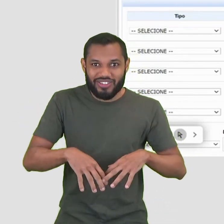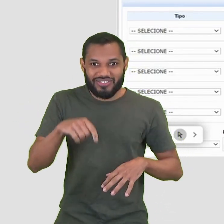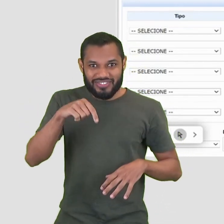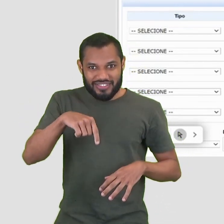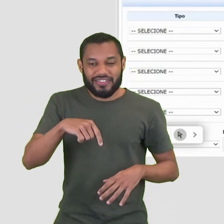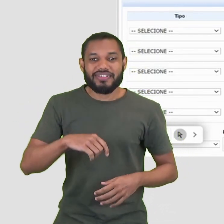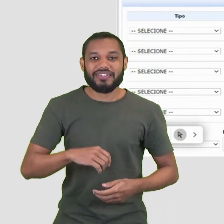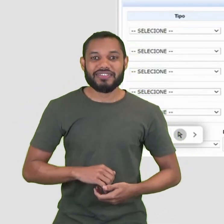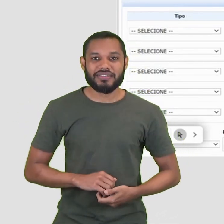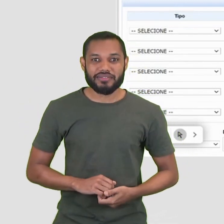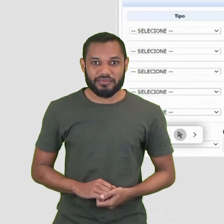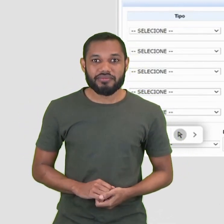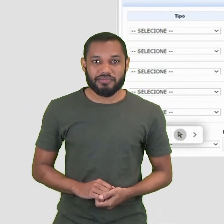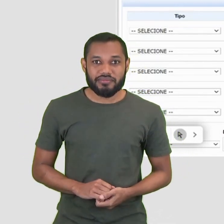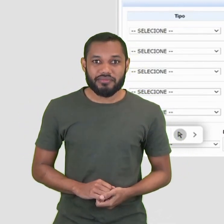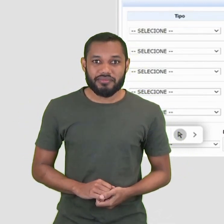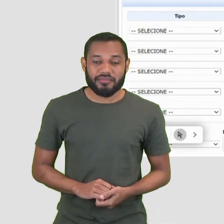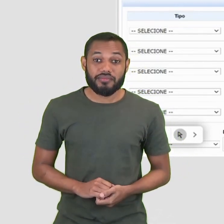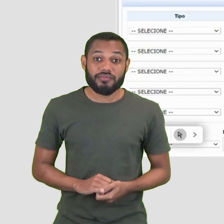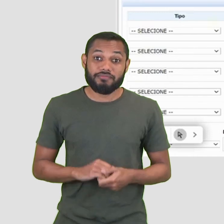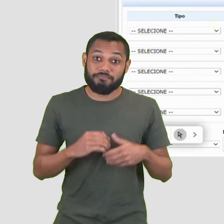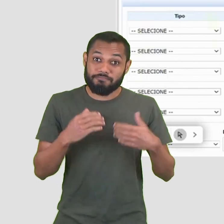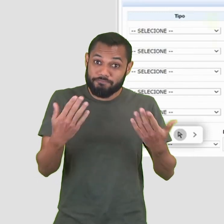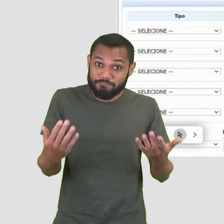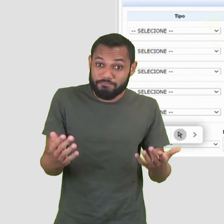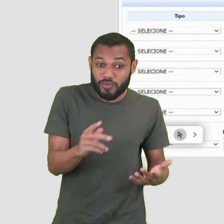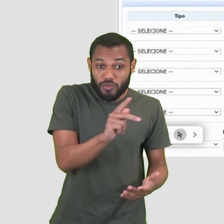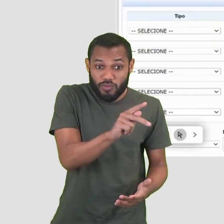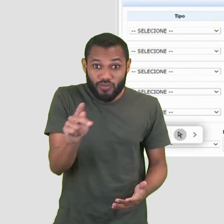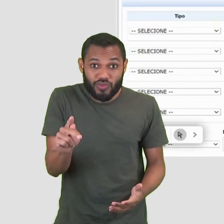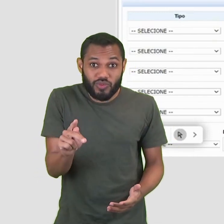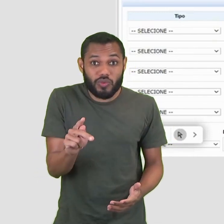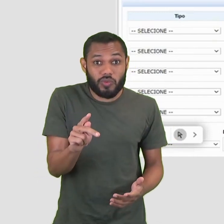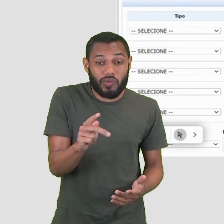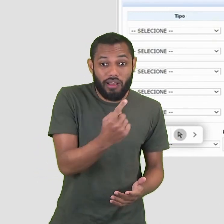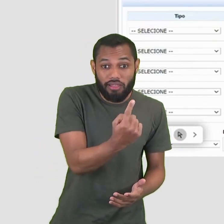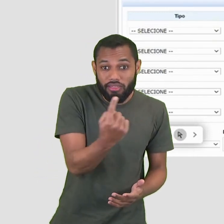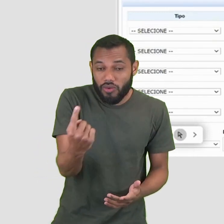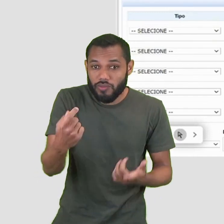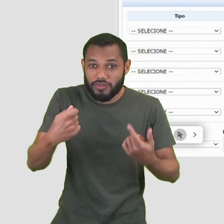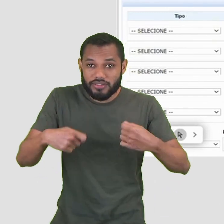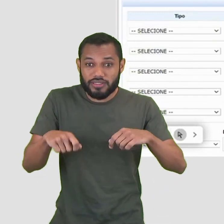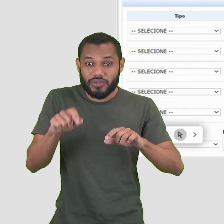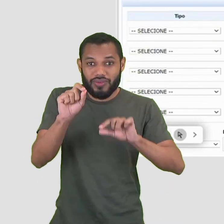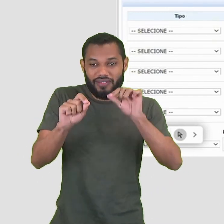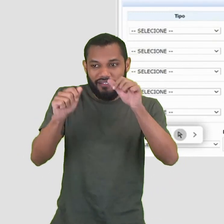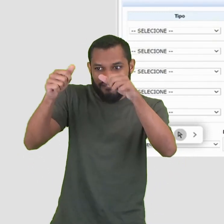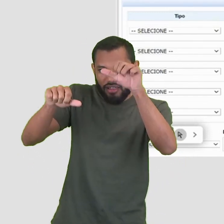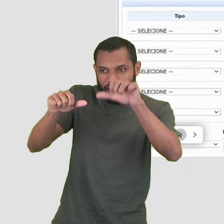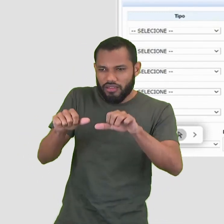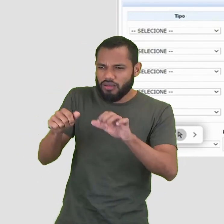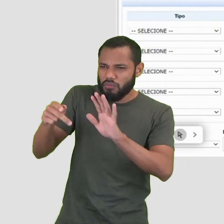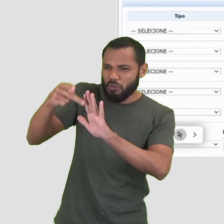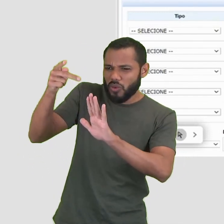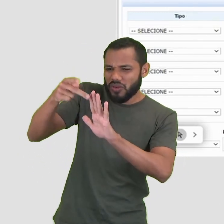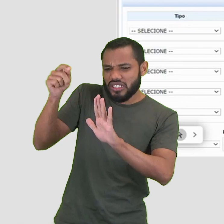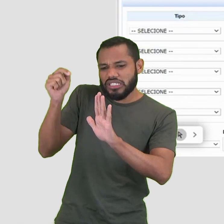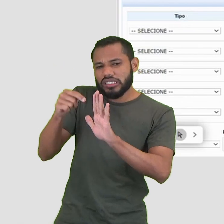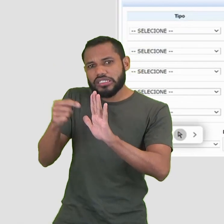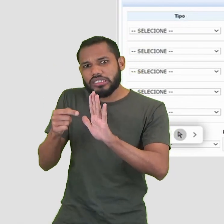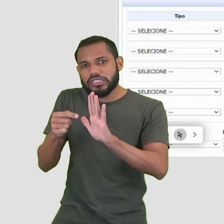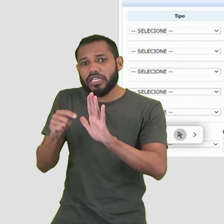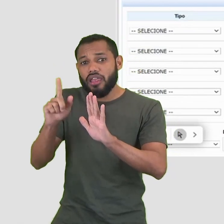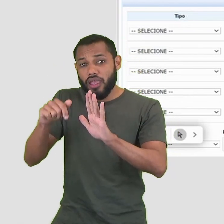campo. O que cada docente precisa avaliar? Se se trata de uma portaria que tem,